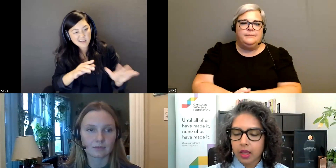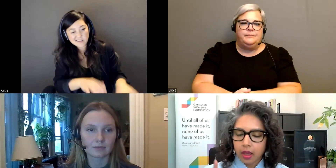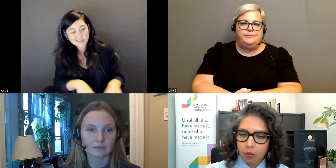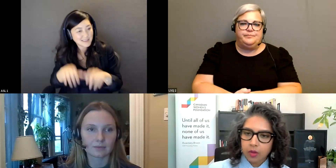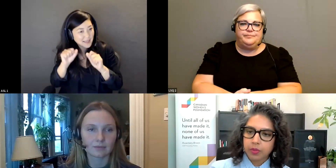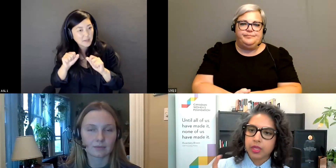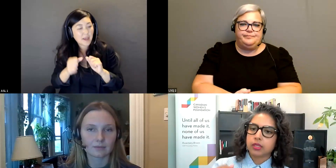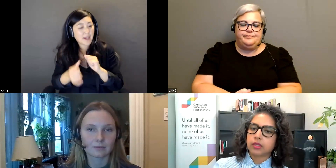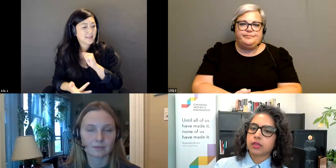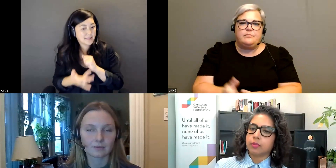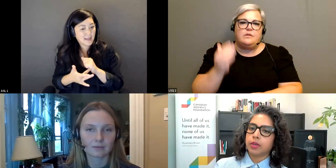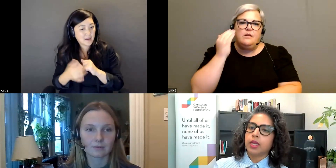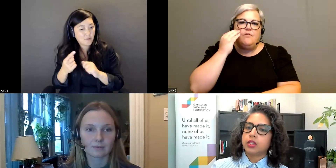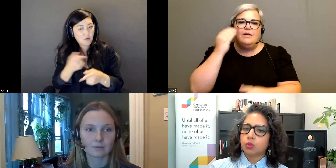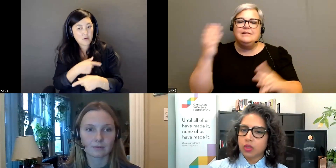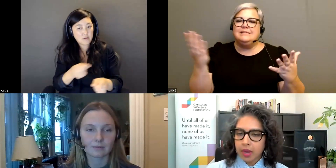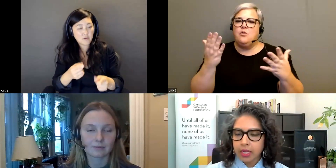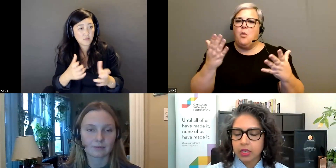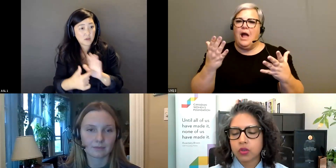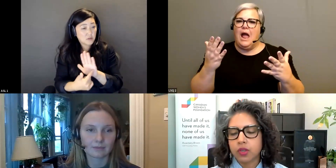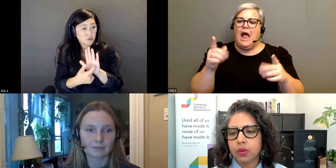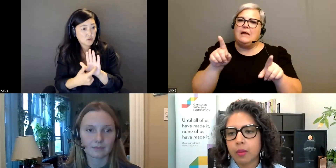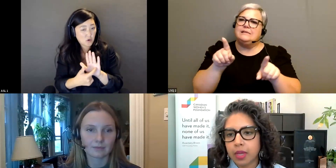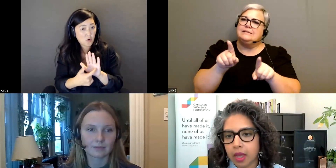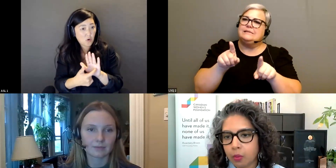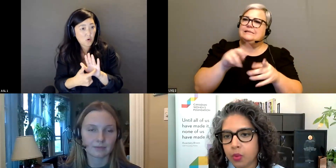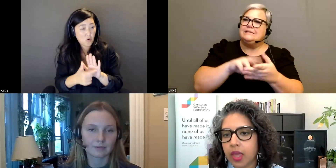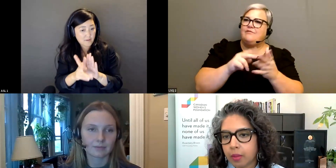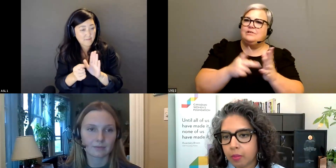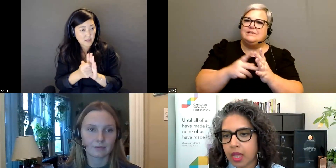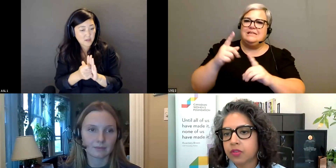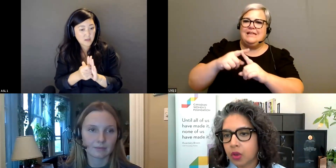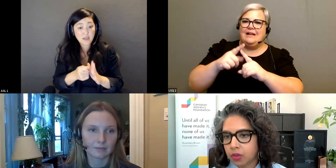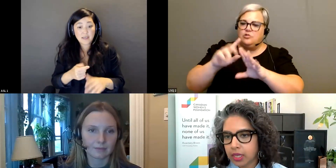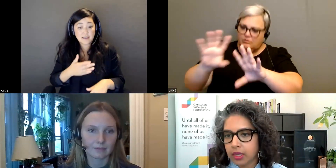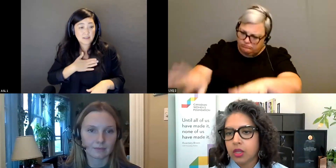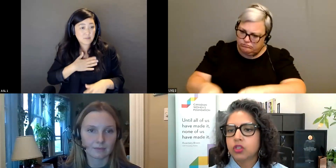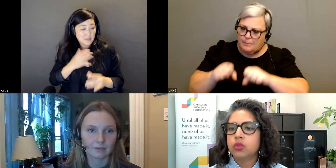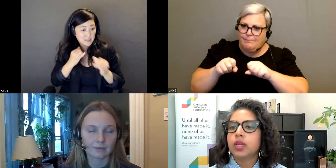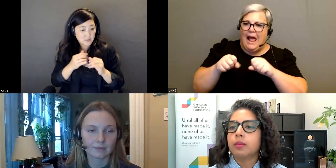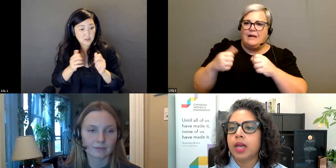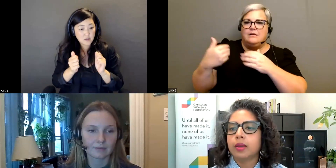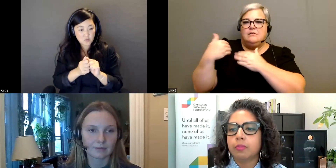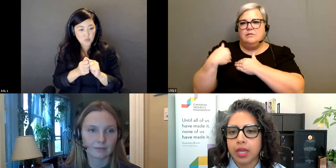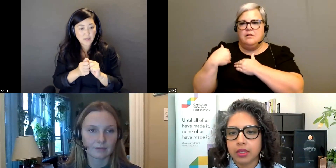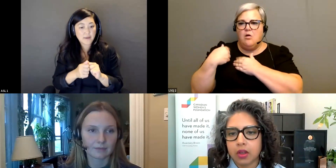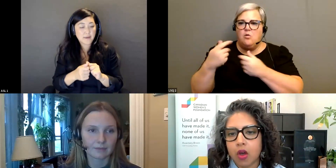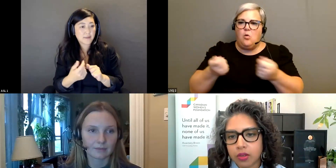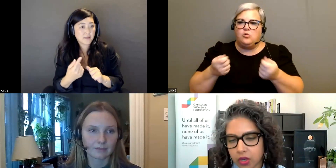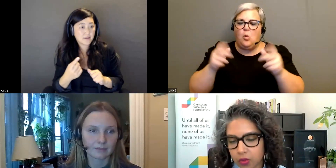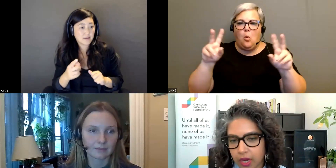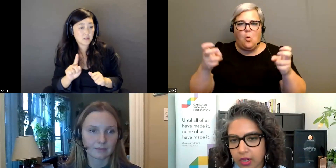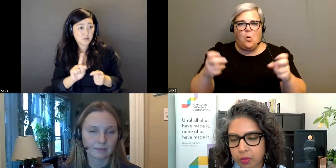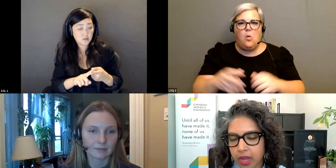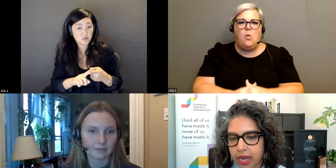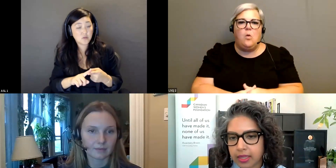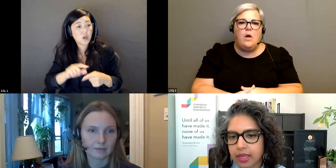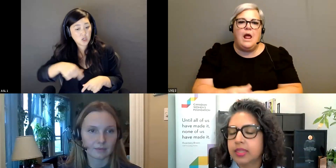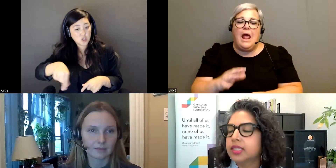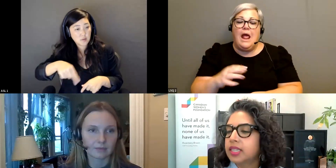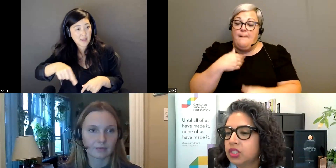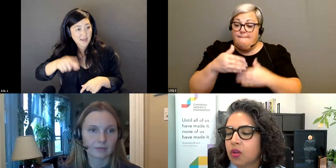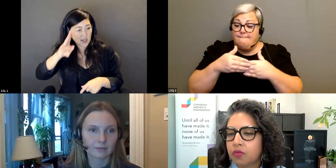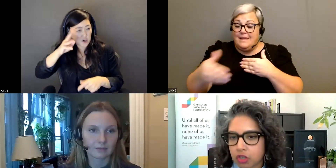ce que ça veut dire de se réapproprier la technologie. J'ai une entrevue bientôt avec Emma